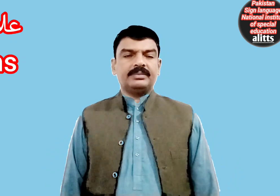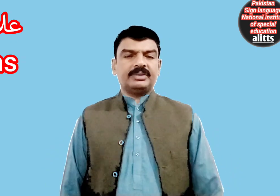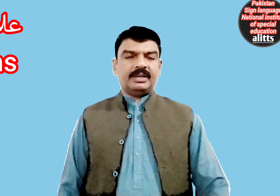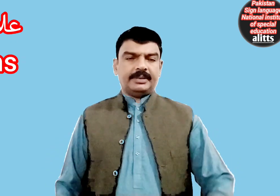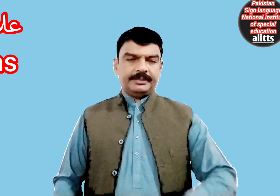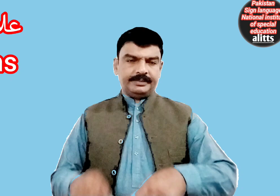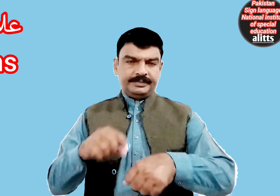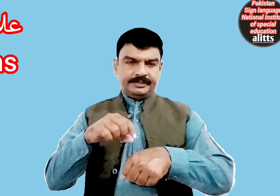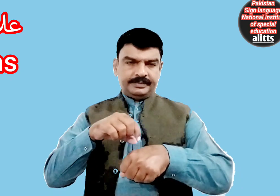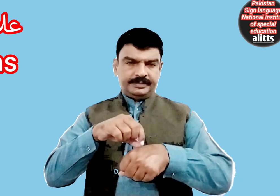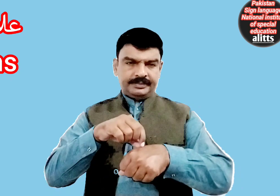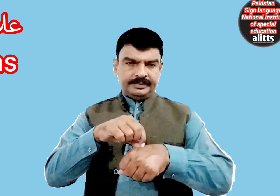अलामतें।